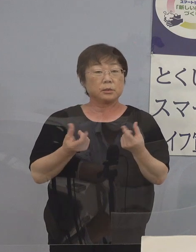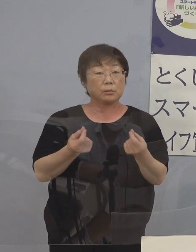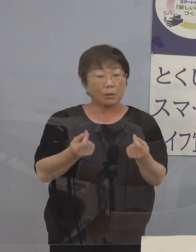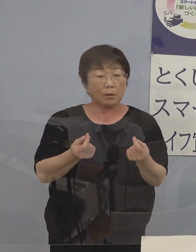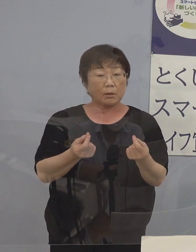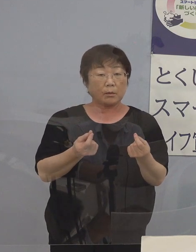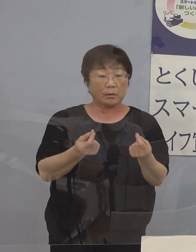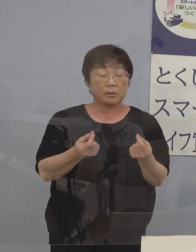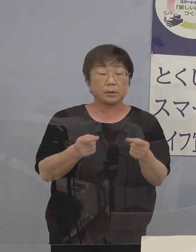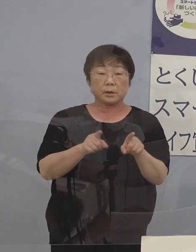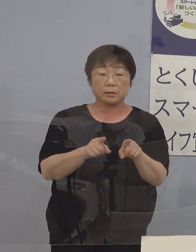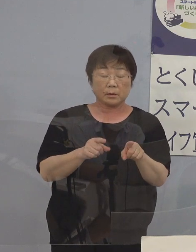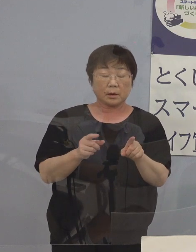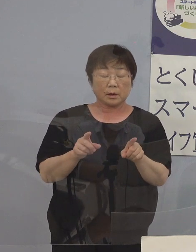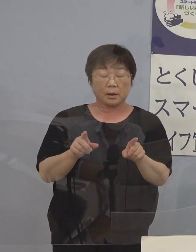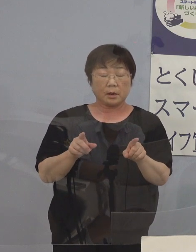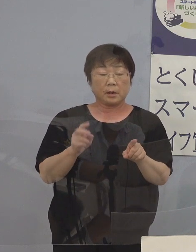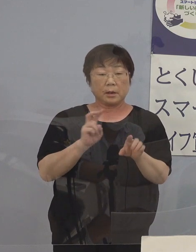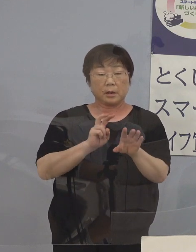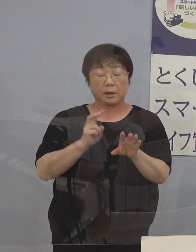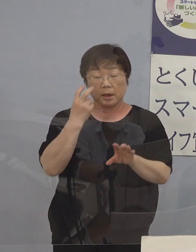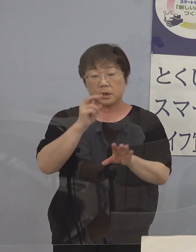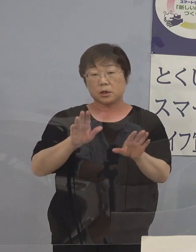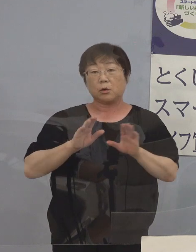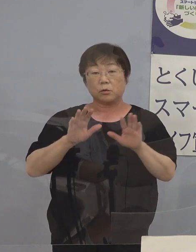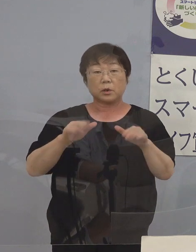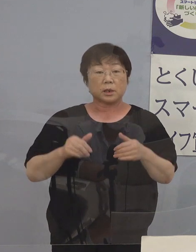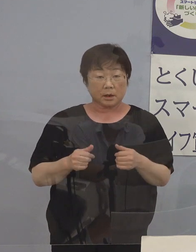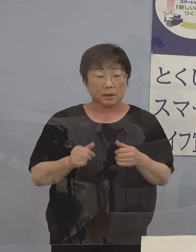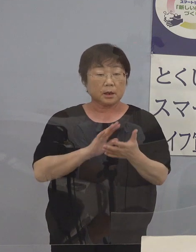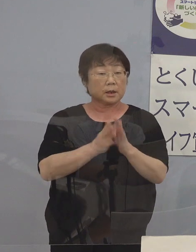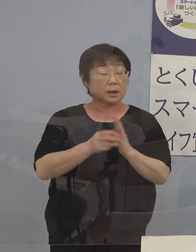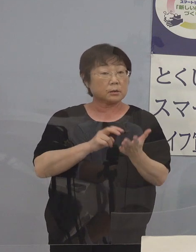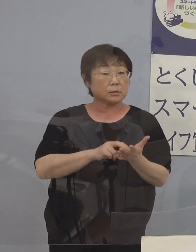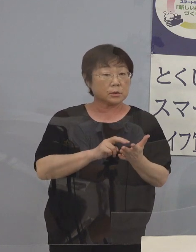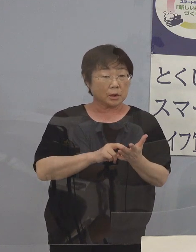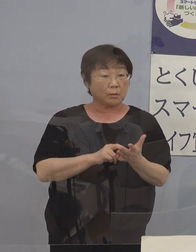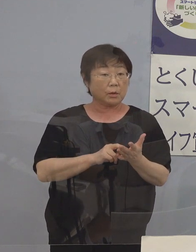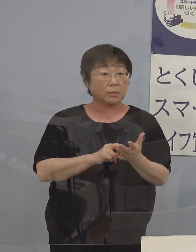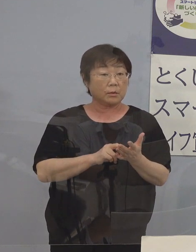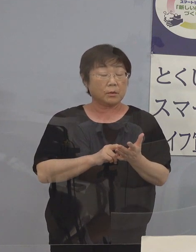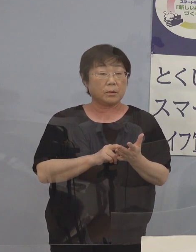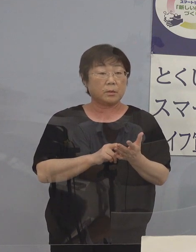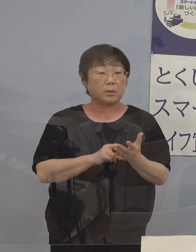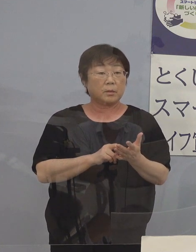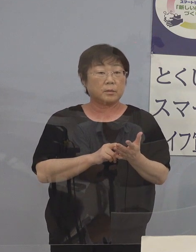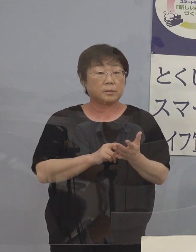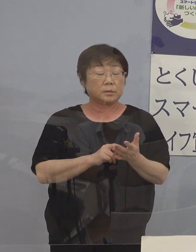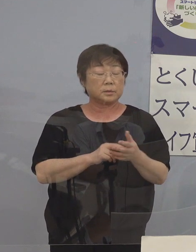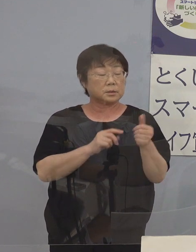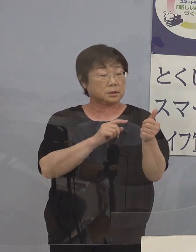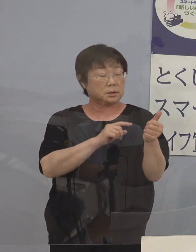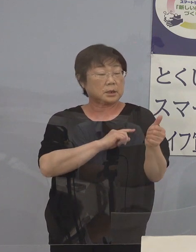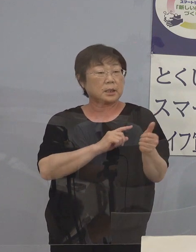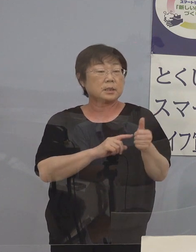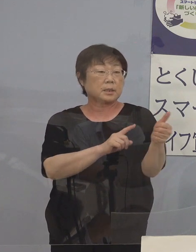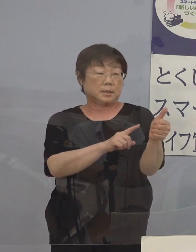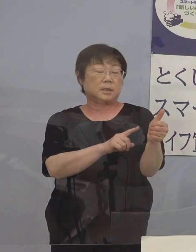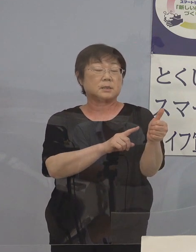形で検査を受けたということなんですけれども、まあ、県としてもそのようなことで、旦那さんが